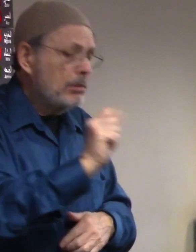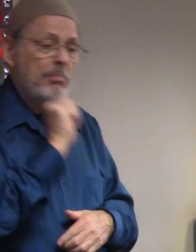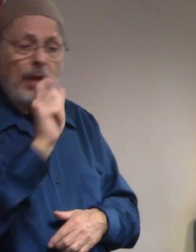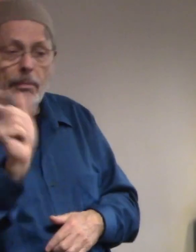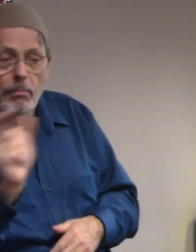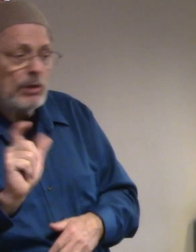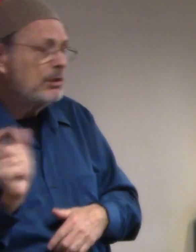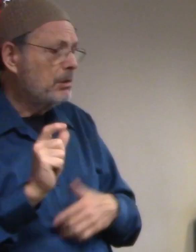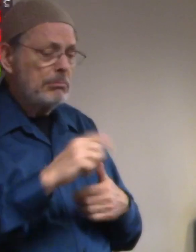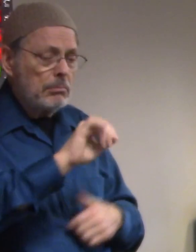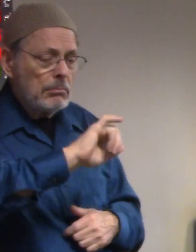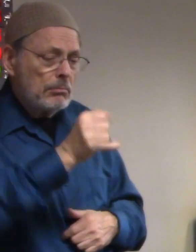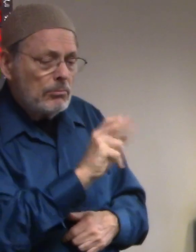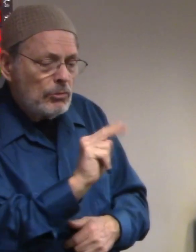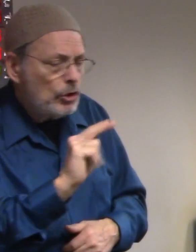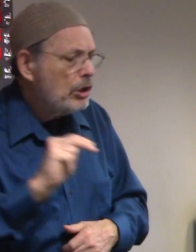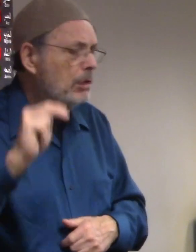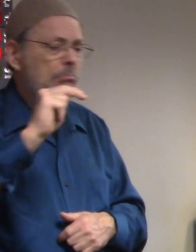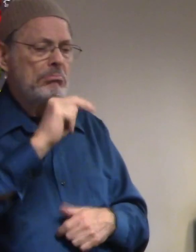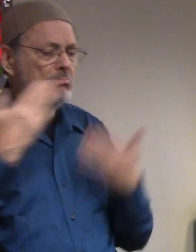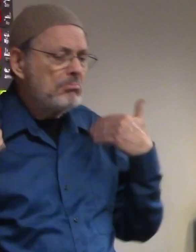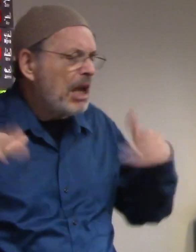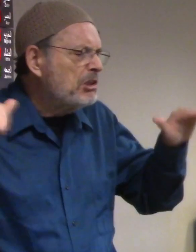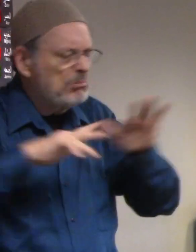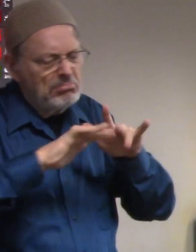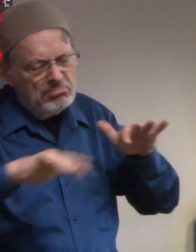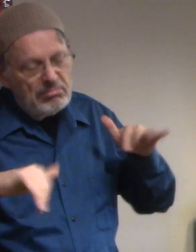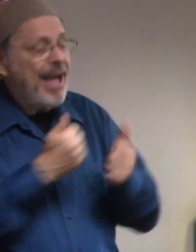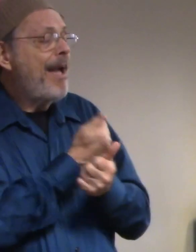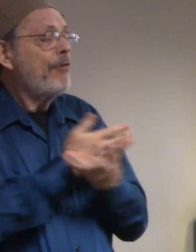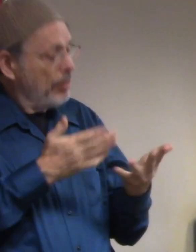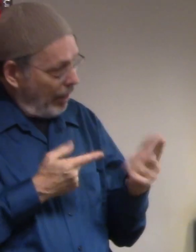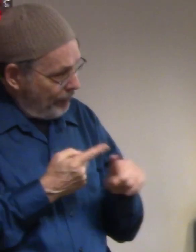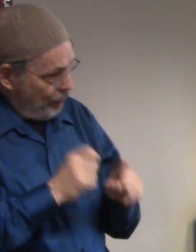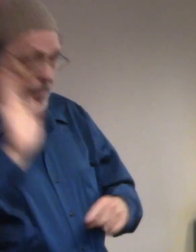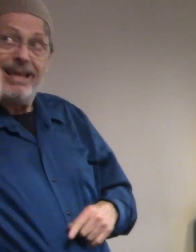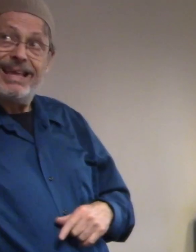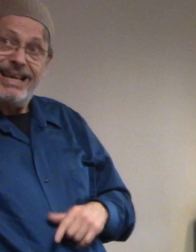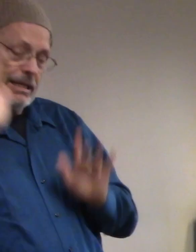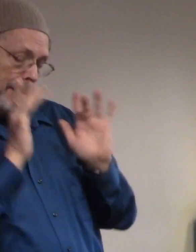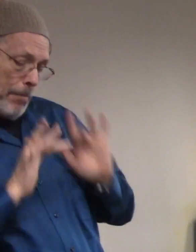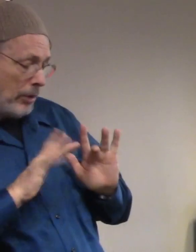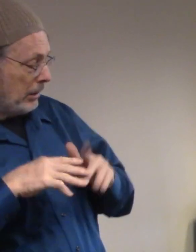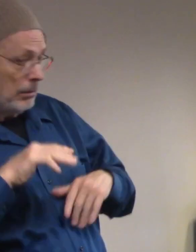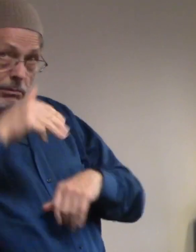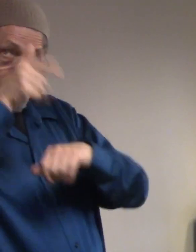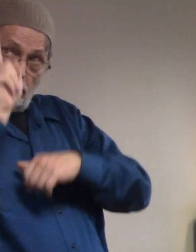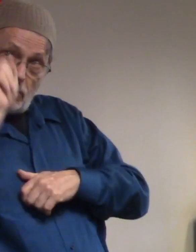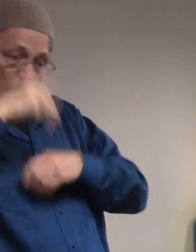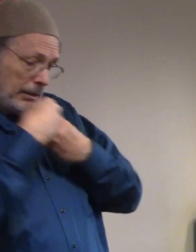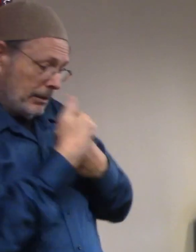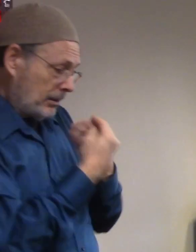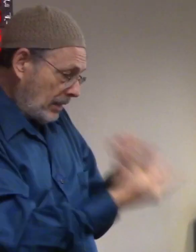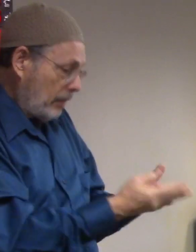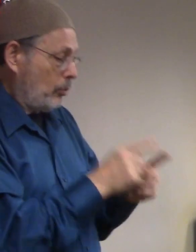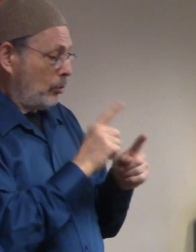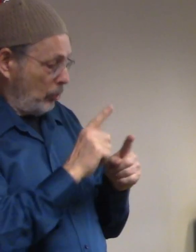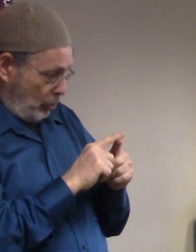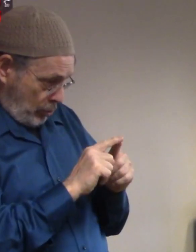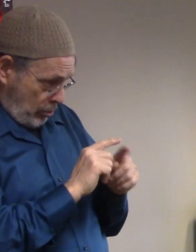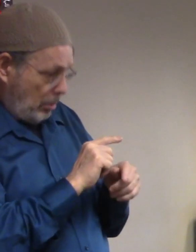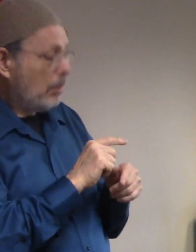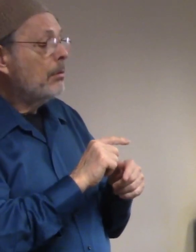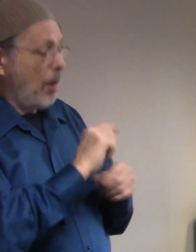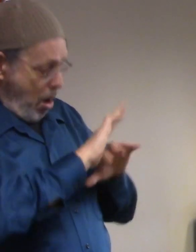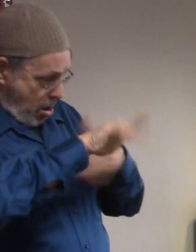malaika, whatever it is through this mercy of the Rasul ﷺ that Allah has sent unto mankind, unto humanity to get it. And when